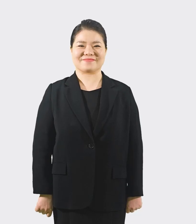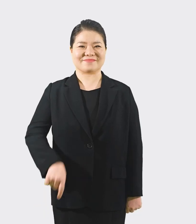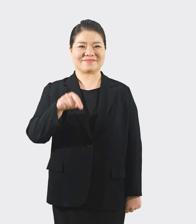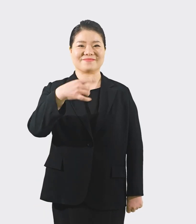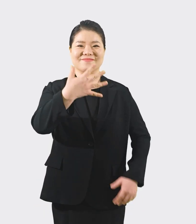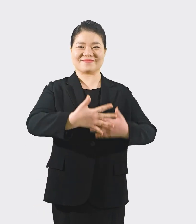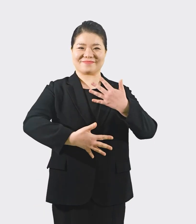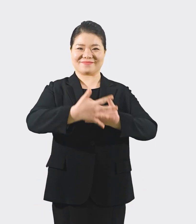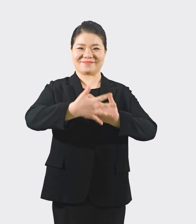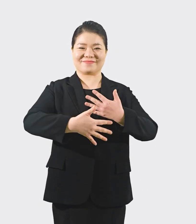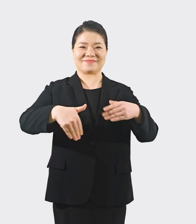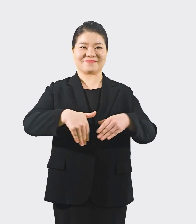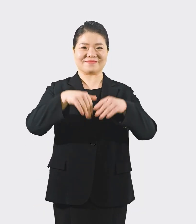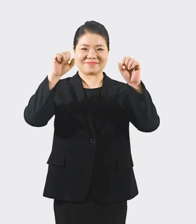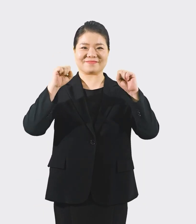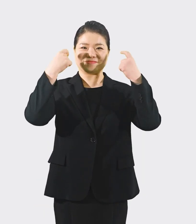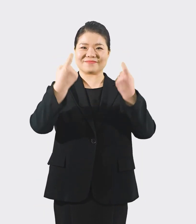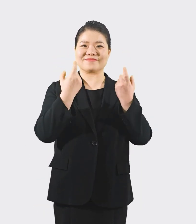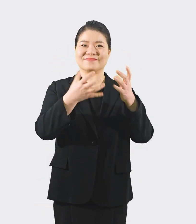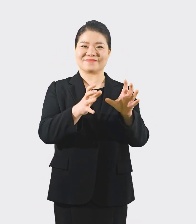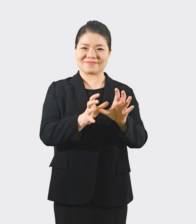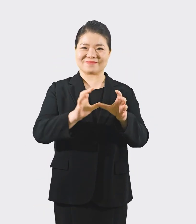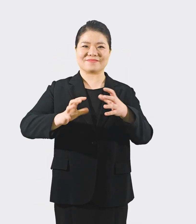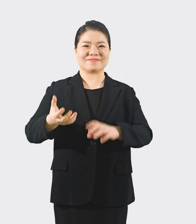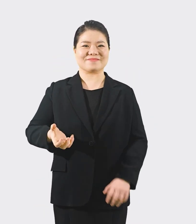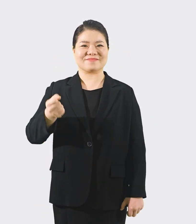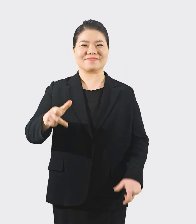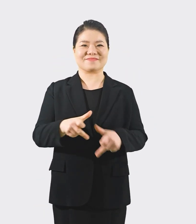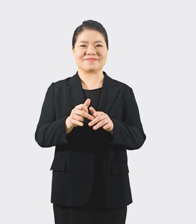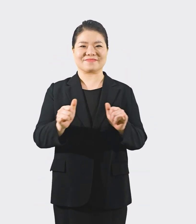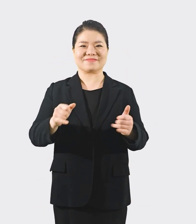본 영상은 문화체육관광부